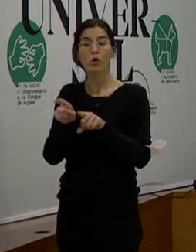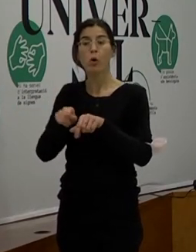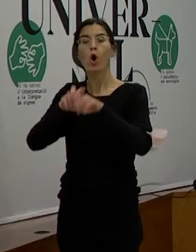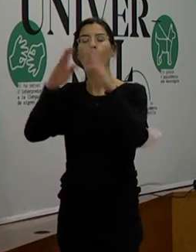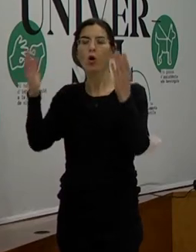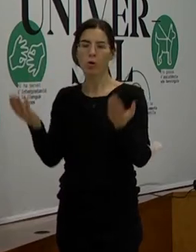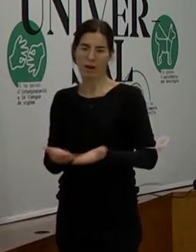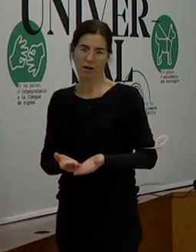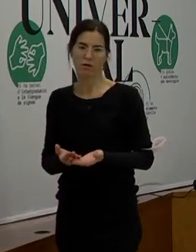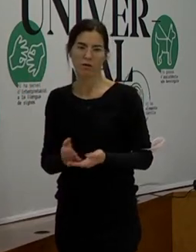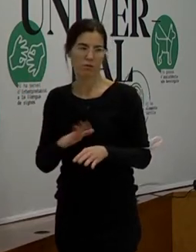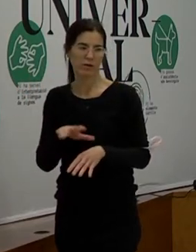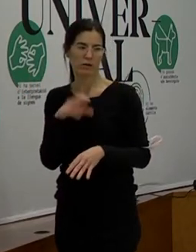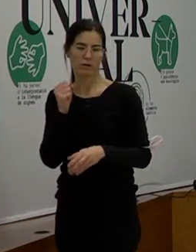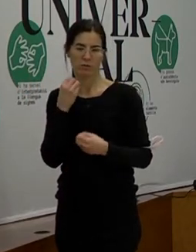endavant.